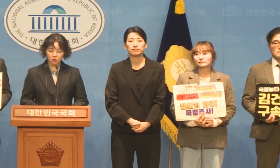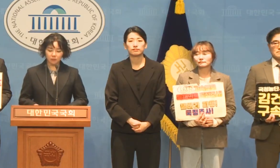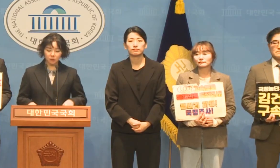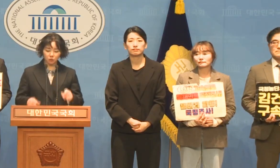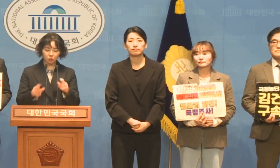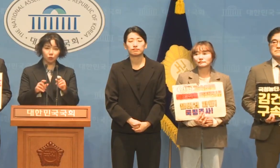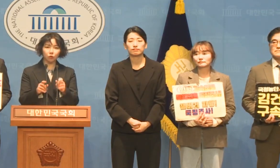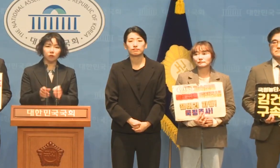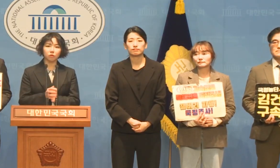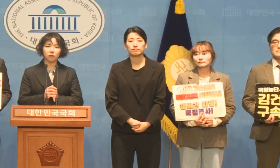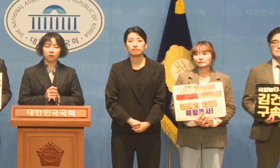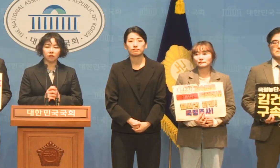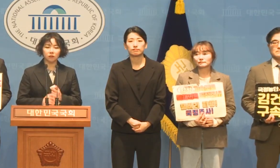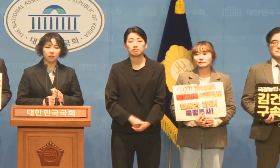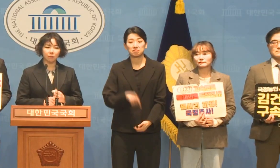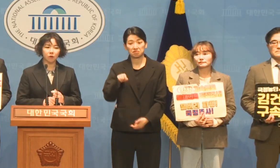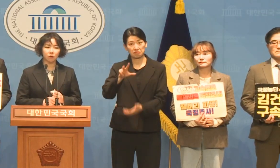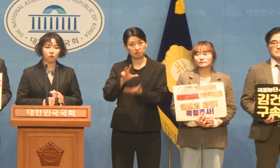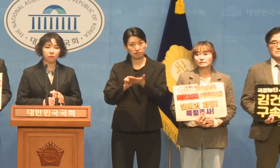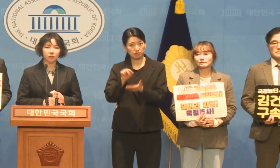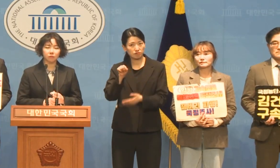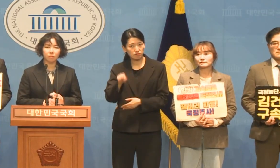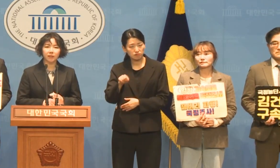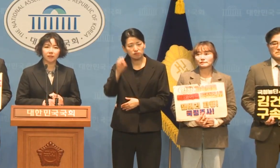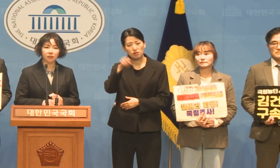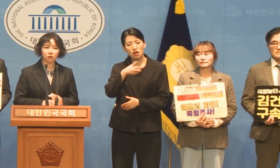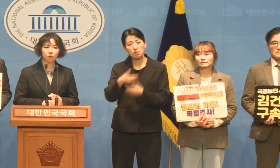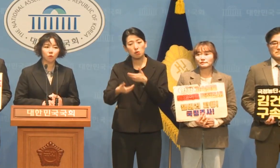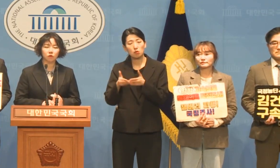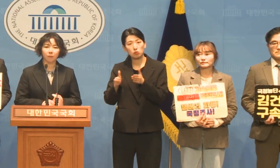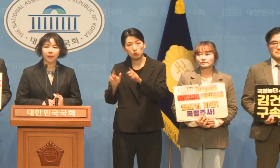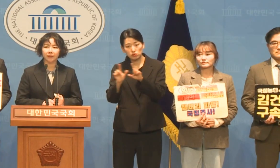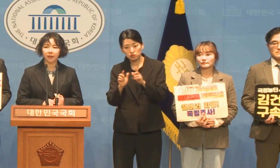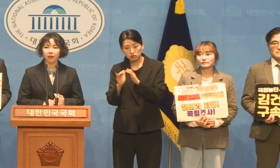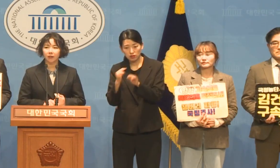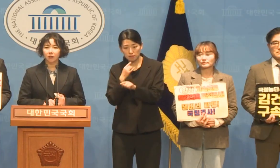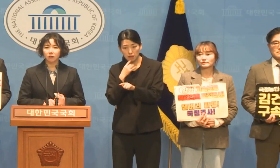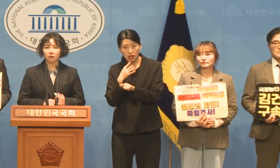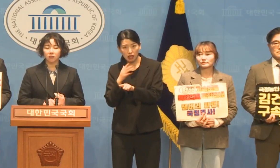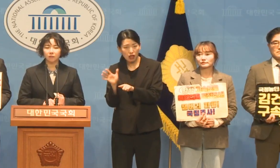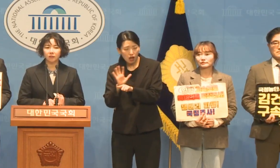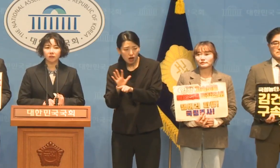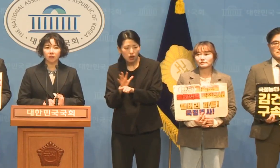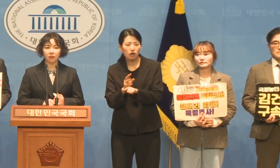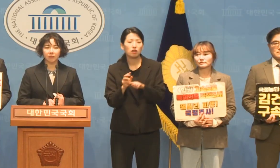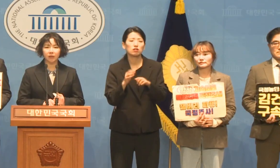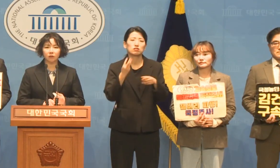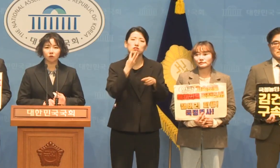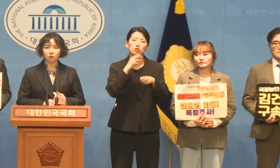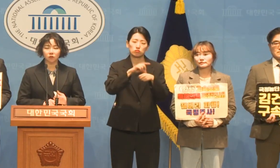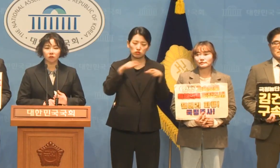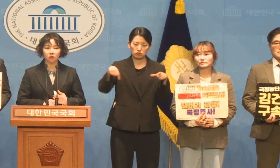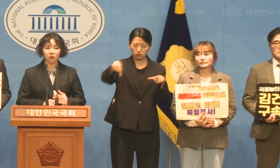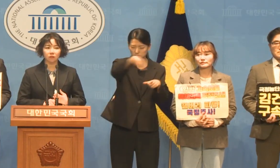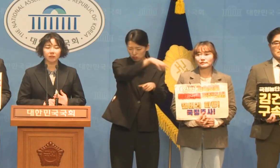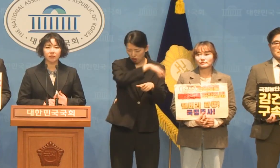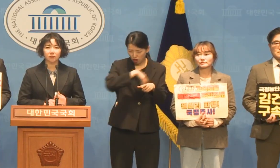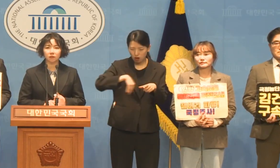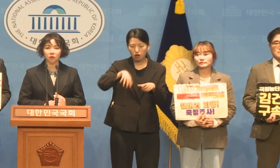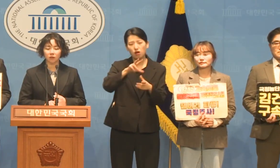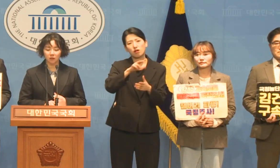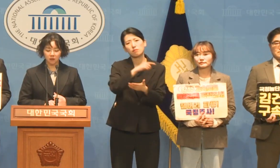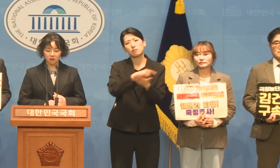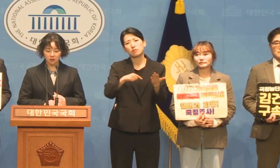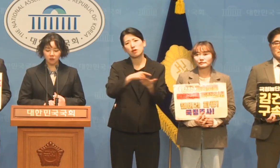네, 서울 양평고속도로 이 문제는 양평 주민들뿐만 아니라 수도권 전반에 그 시민들에게 피해를 주는 영향을